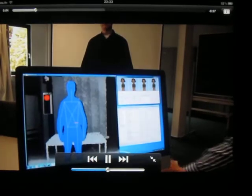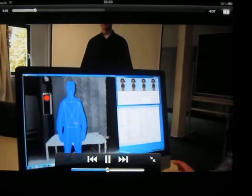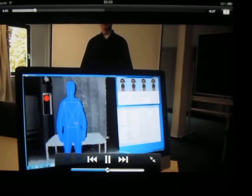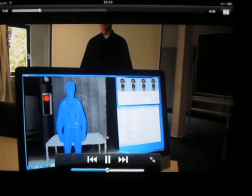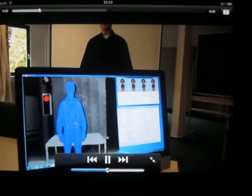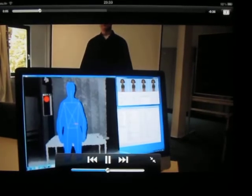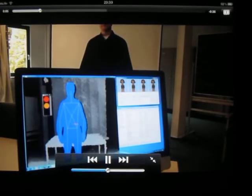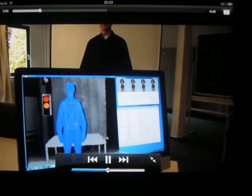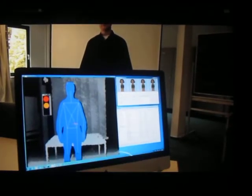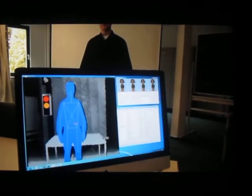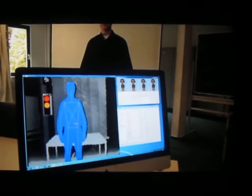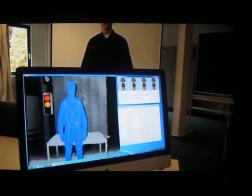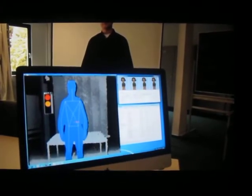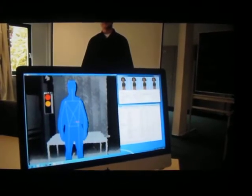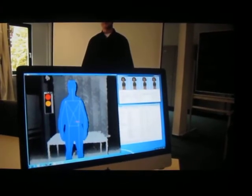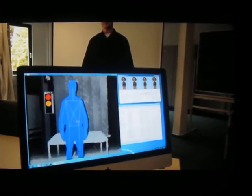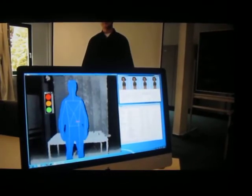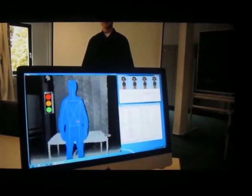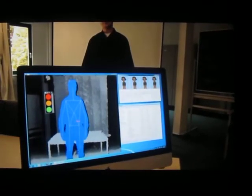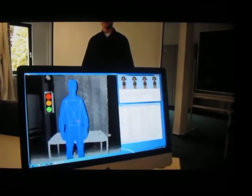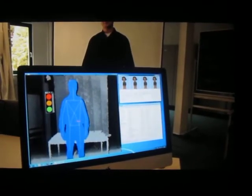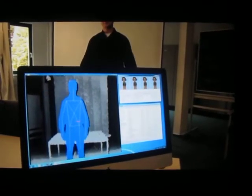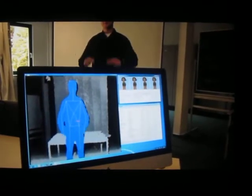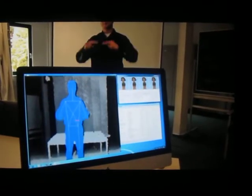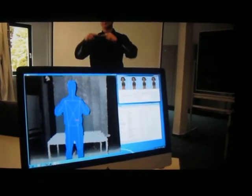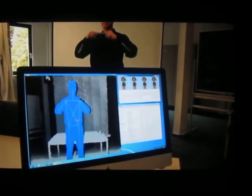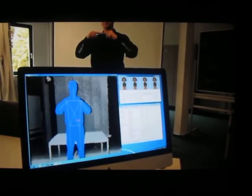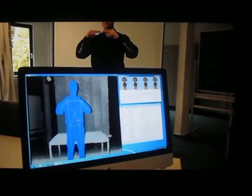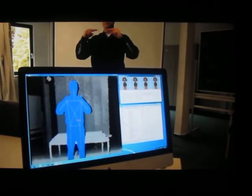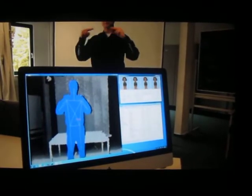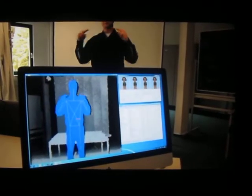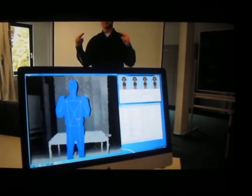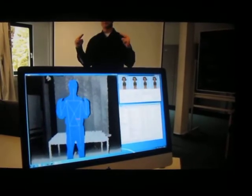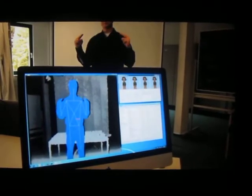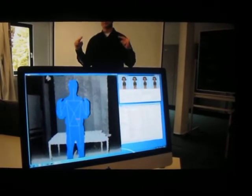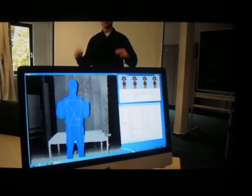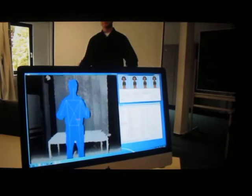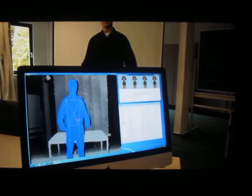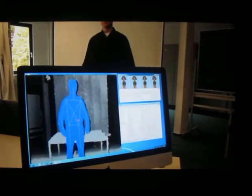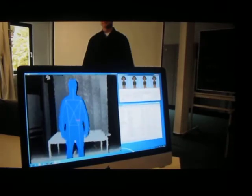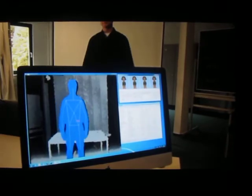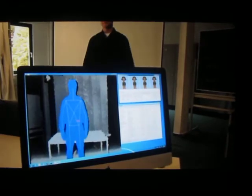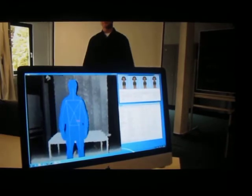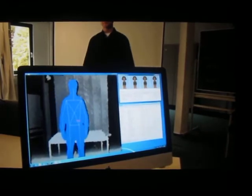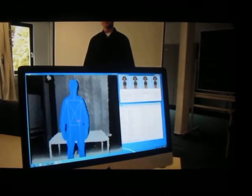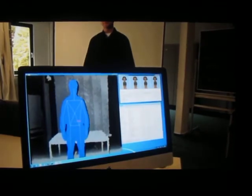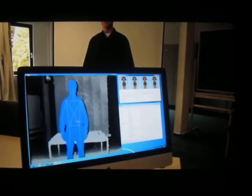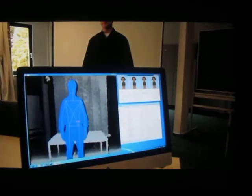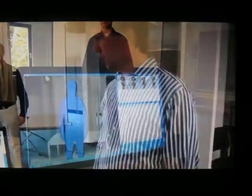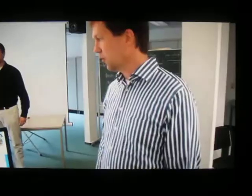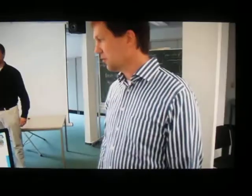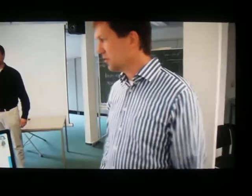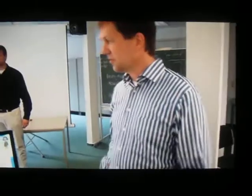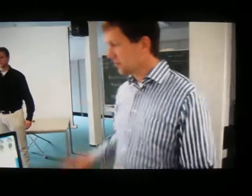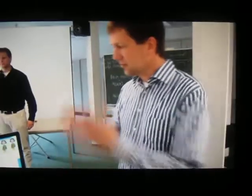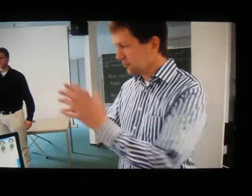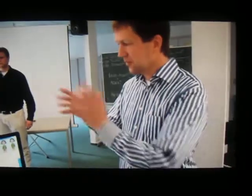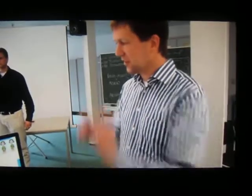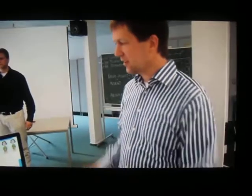zwar nicht, indem man irgendwas mühsam eintippen muss, sondern indem man es einfach in die Kamera gebärdet, was man haben möchte. Und mit der Kinect